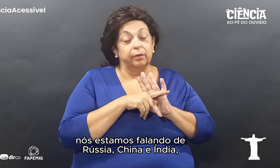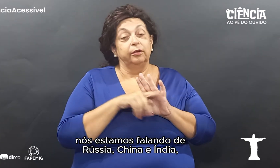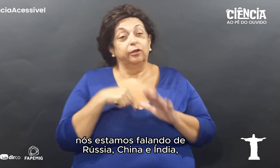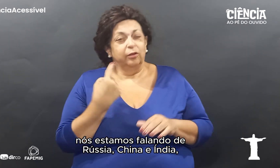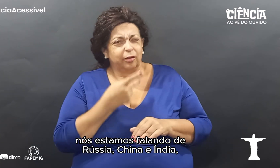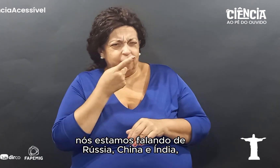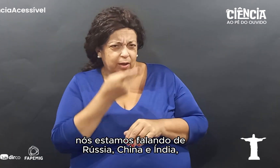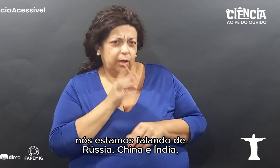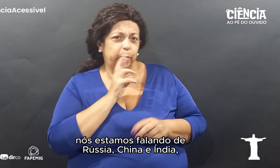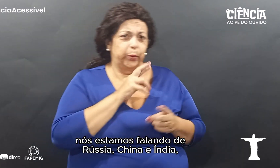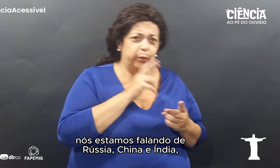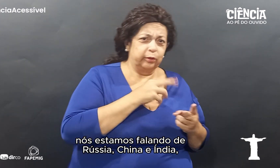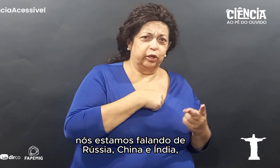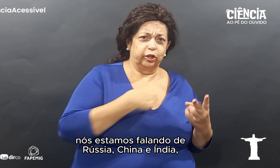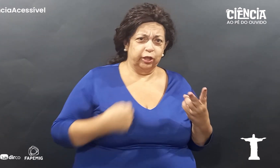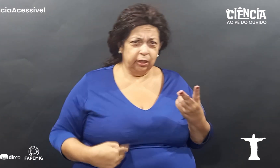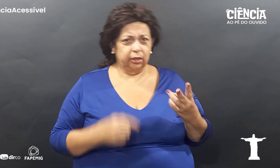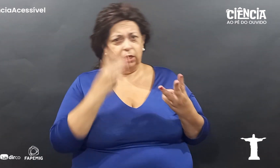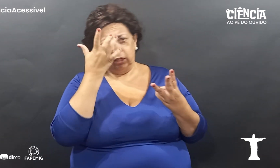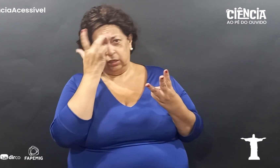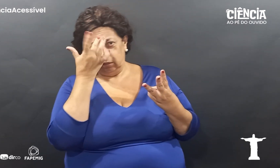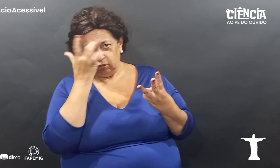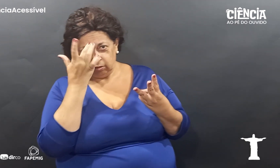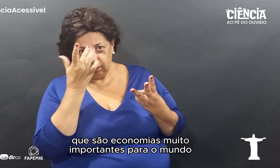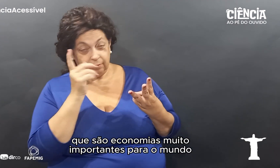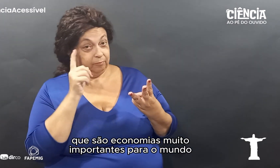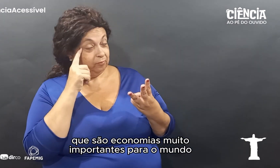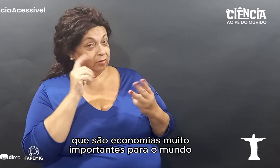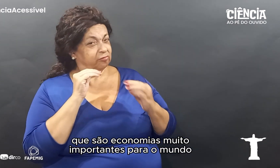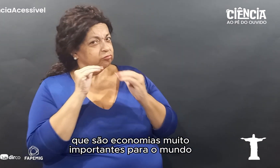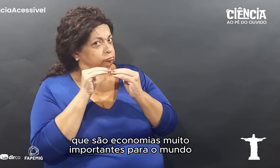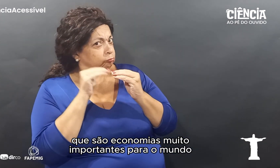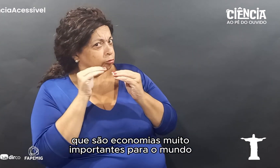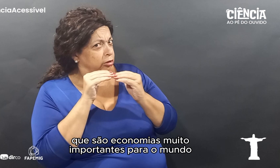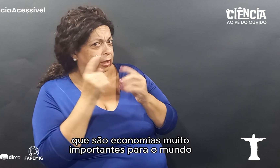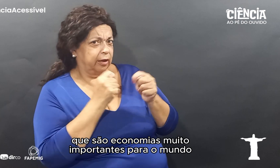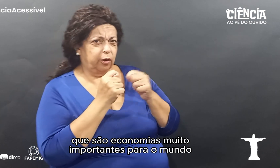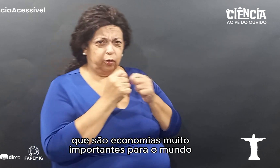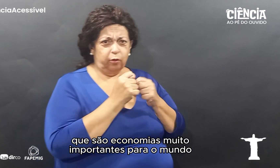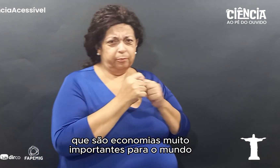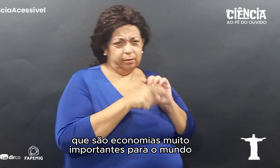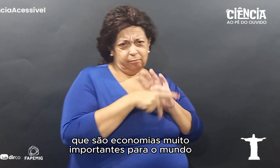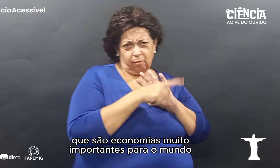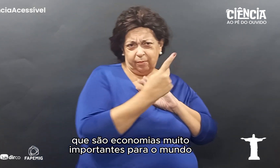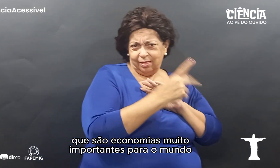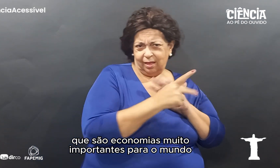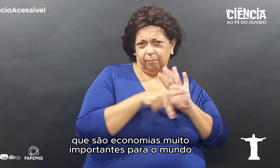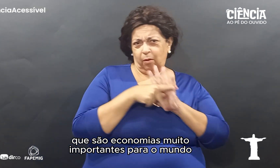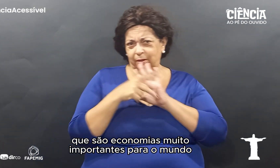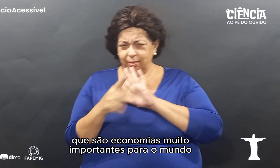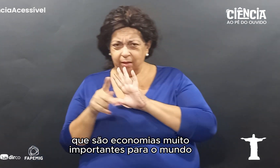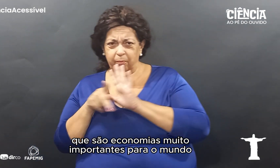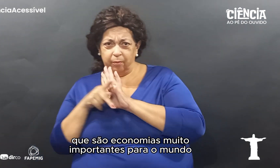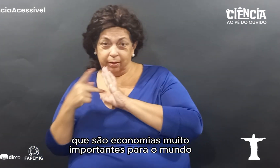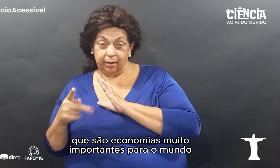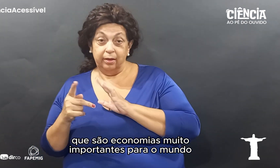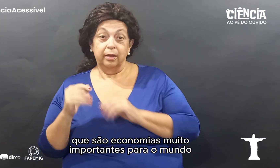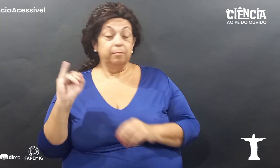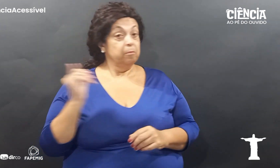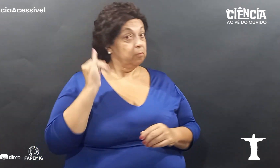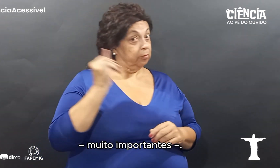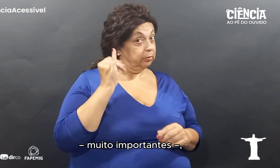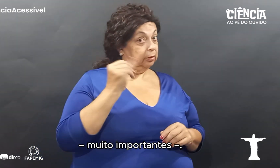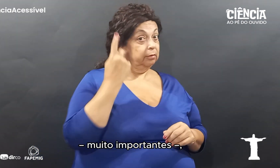estamos falando de Rússia, China e Índia, que são economias muito importantes para o